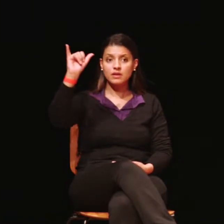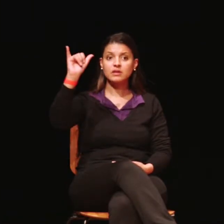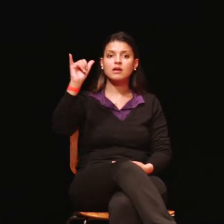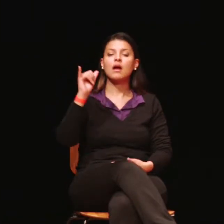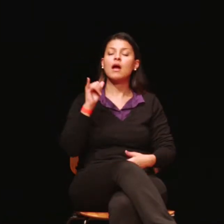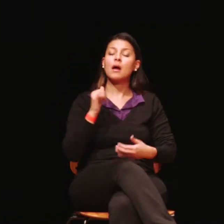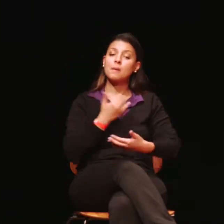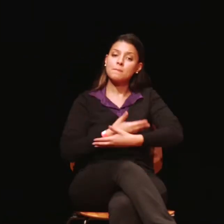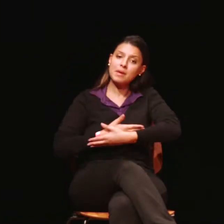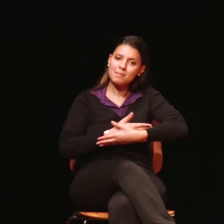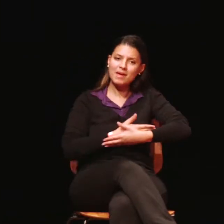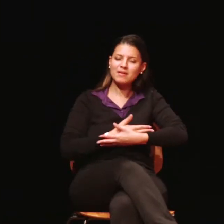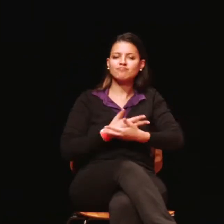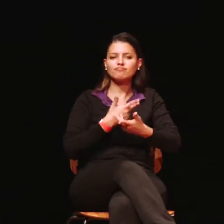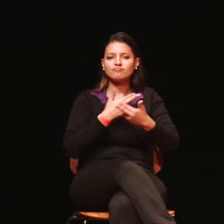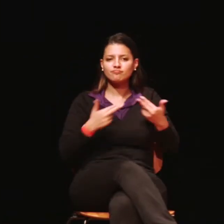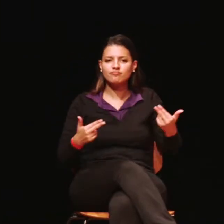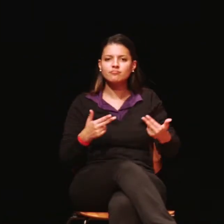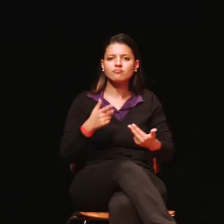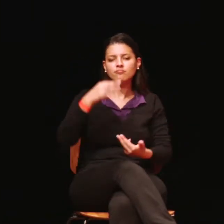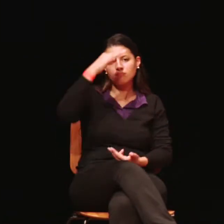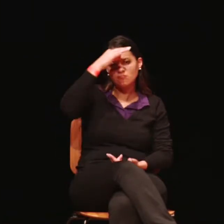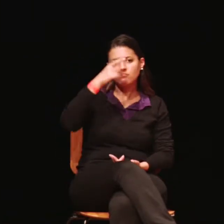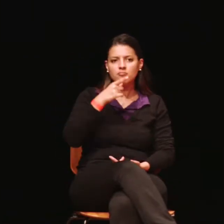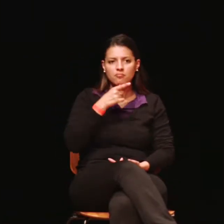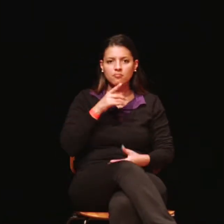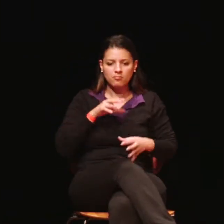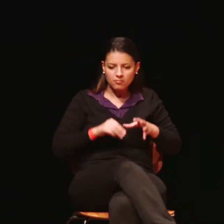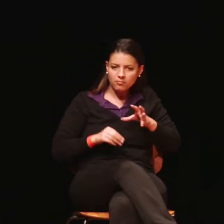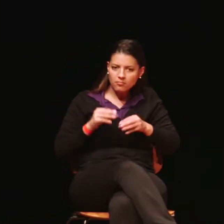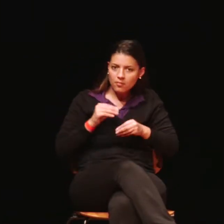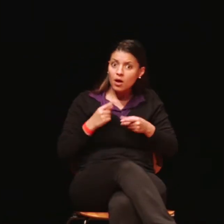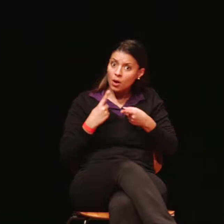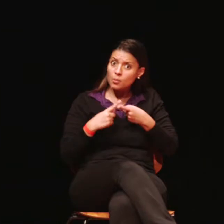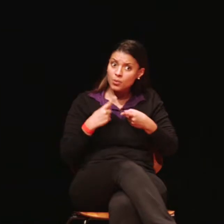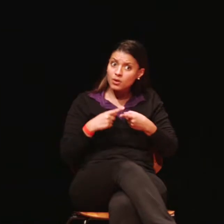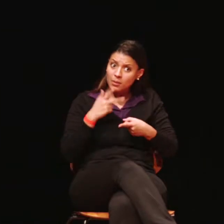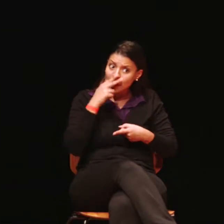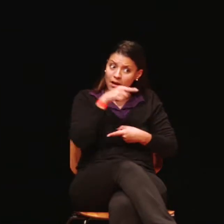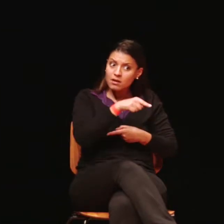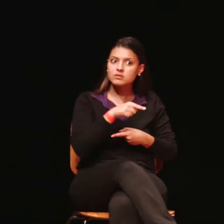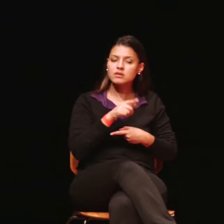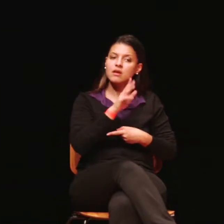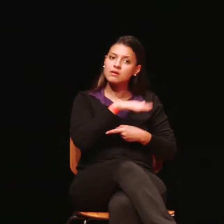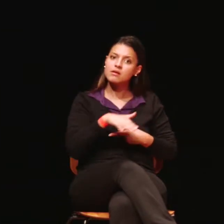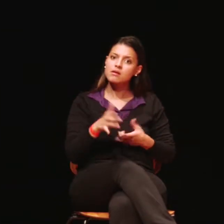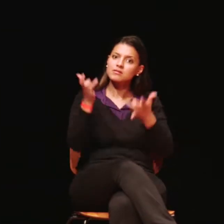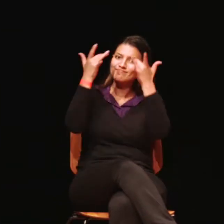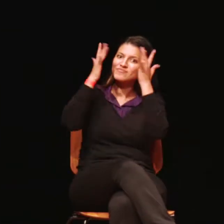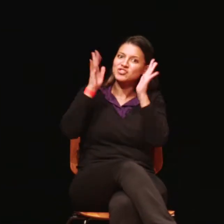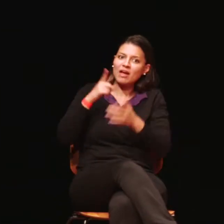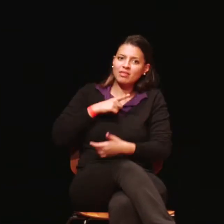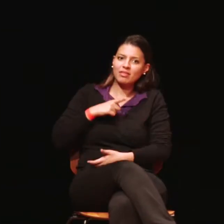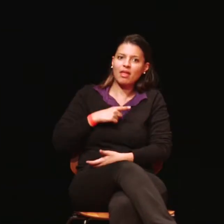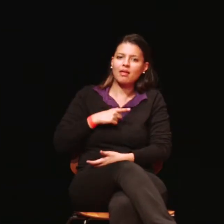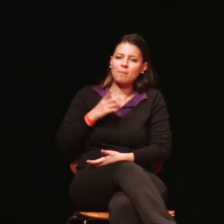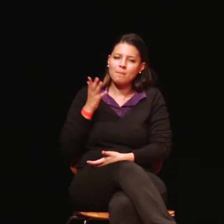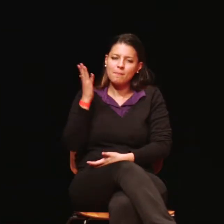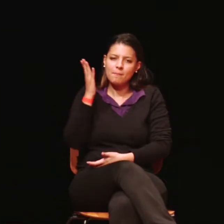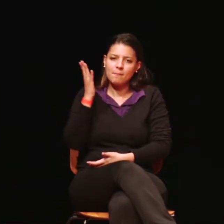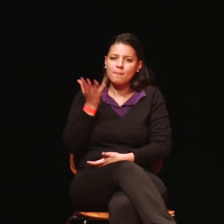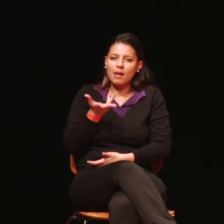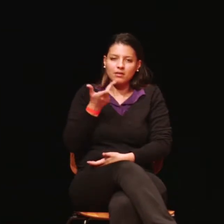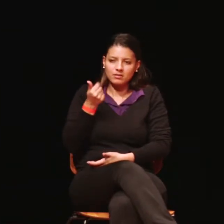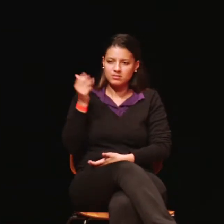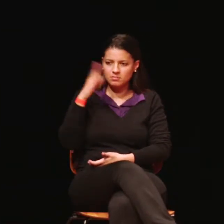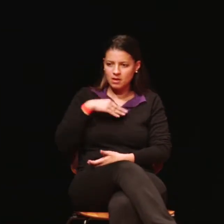órgãos sexuais, pois elas são consideradas propensas à malícia. Outra recomendação era vestir nos